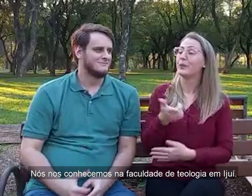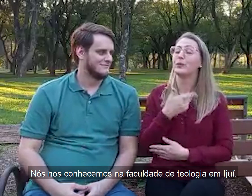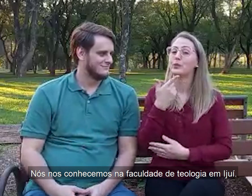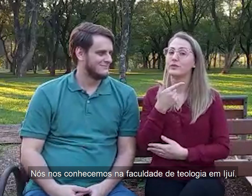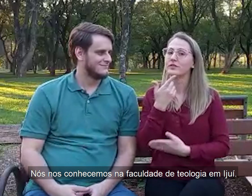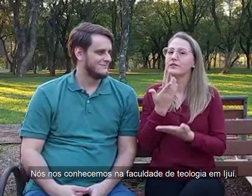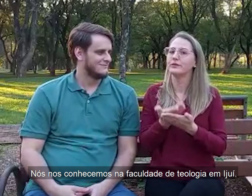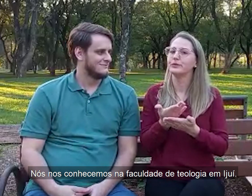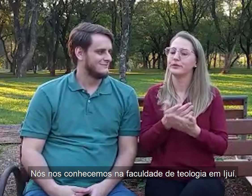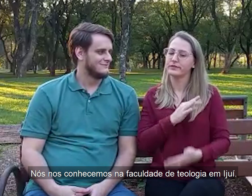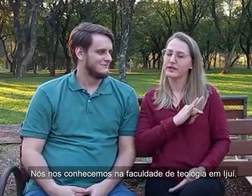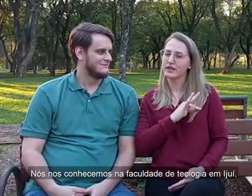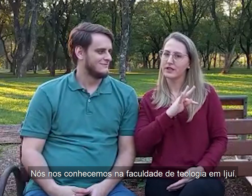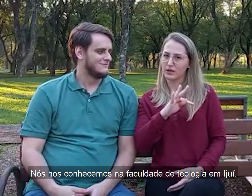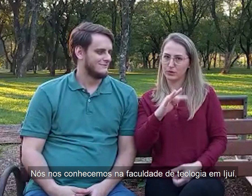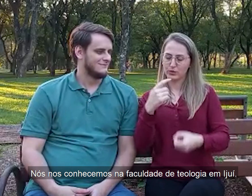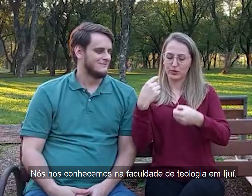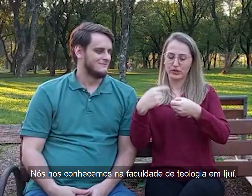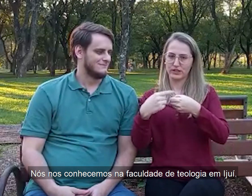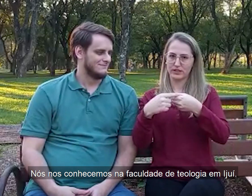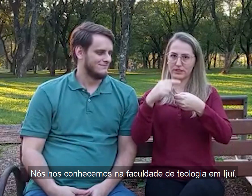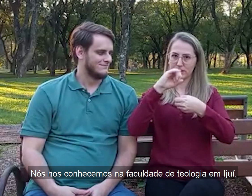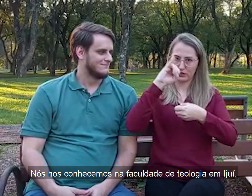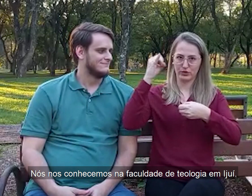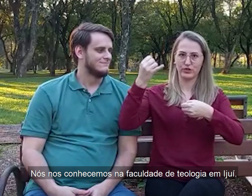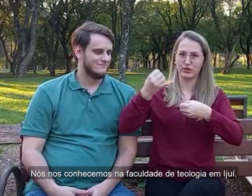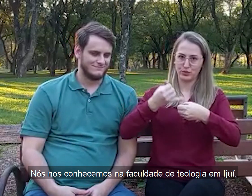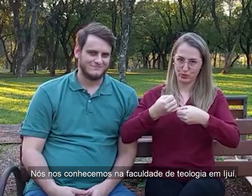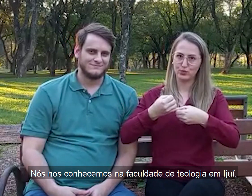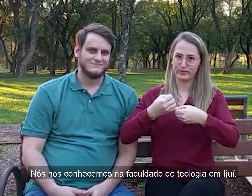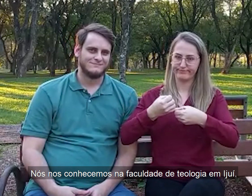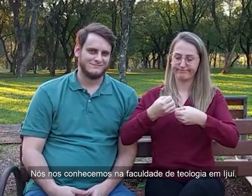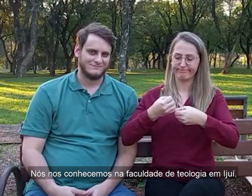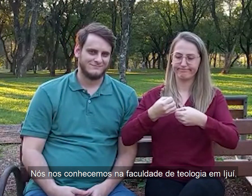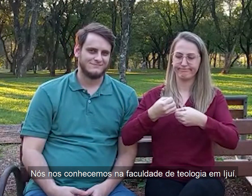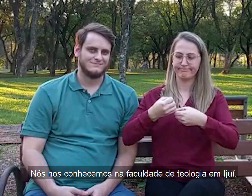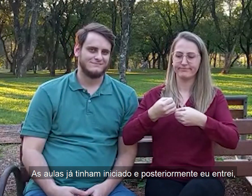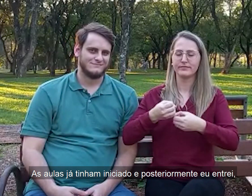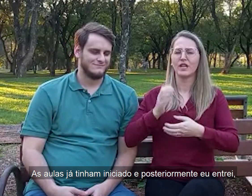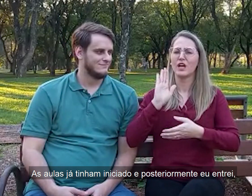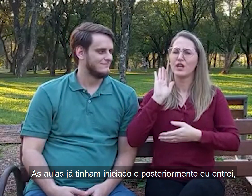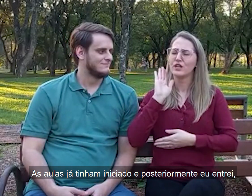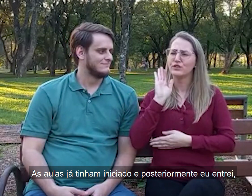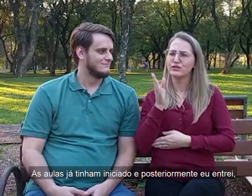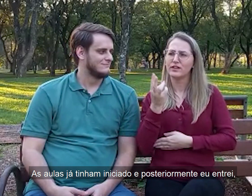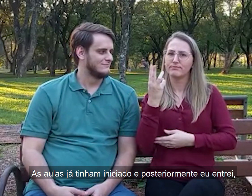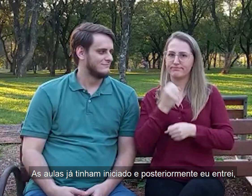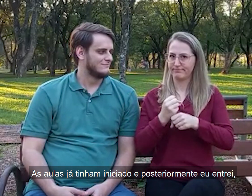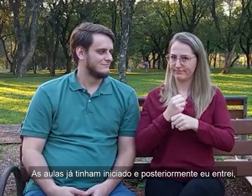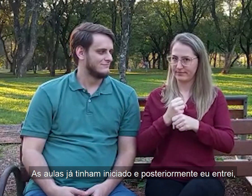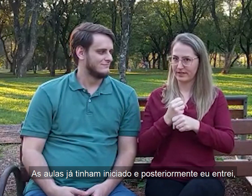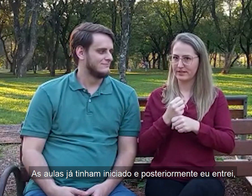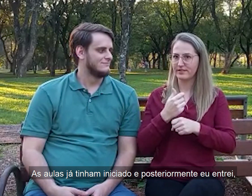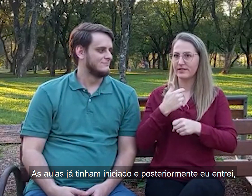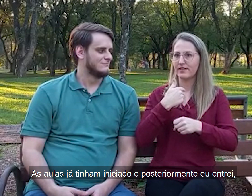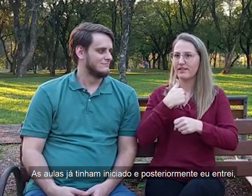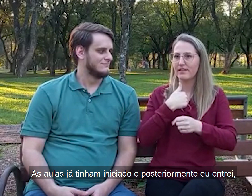Nós nos conhecemos na faculdade de Teologia em Juiz. As aulas já tinham iniciado e